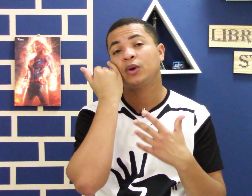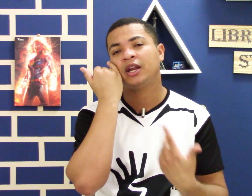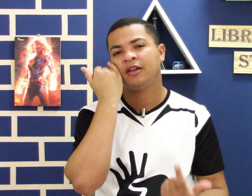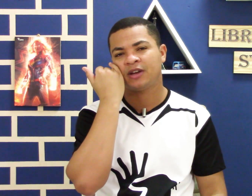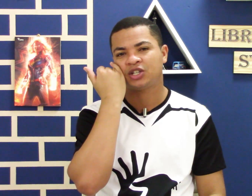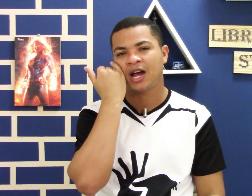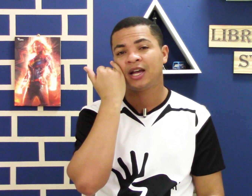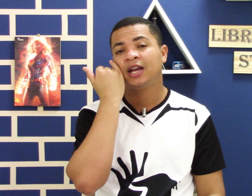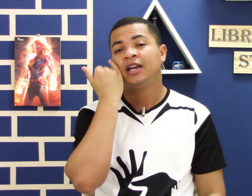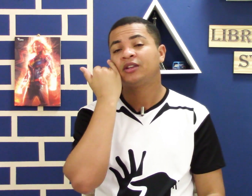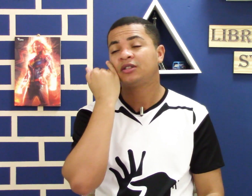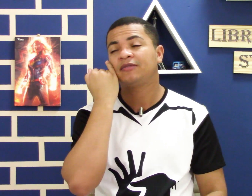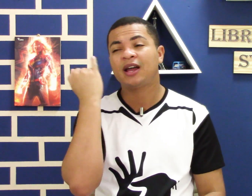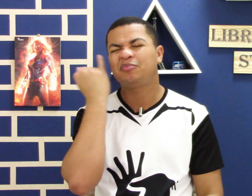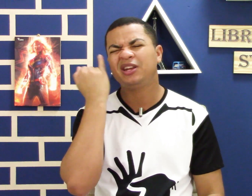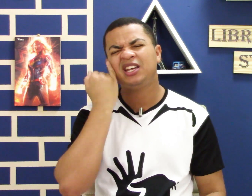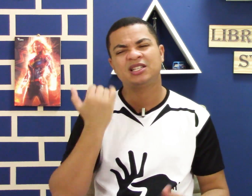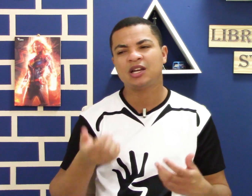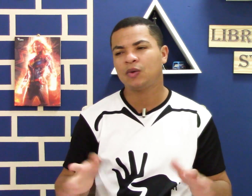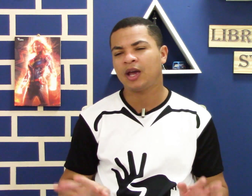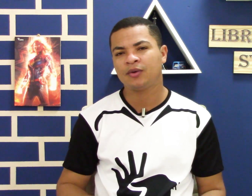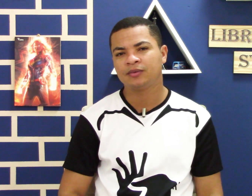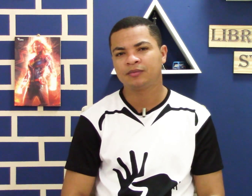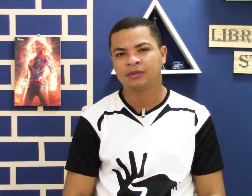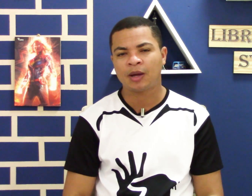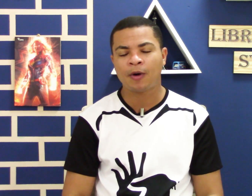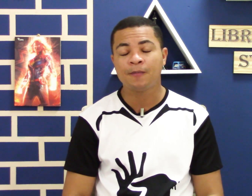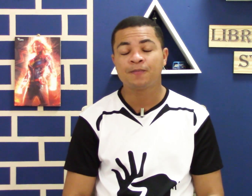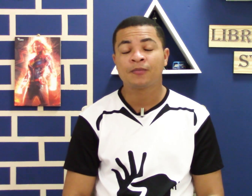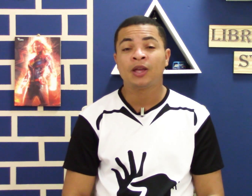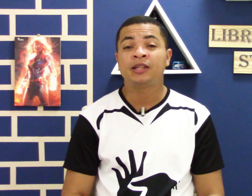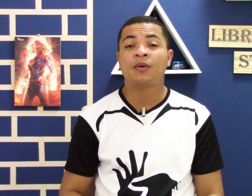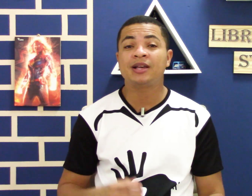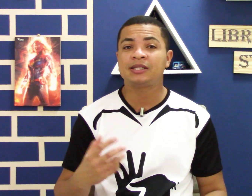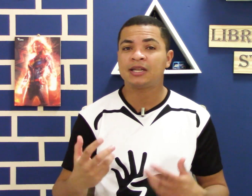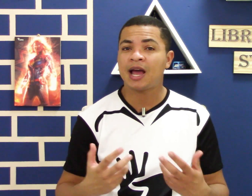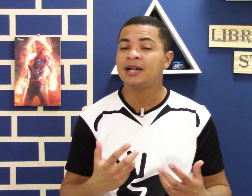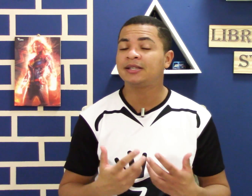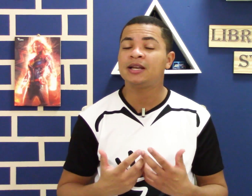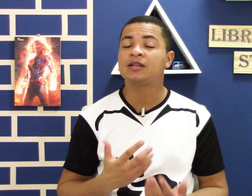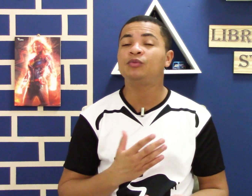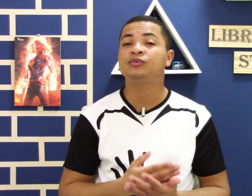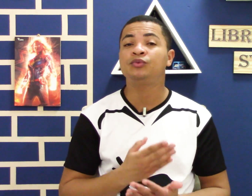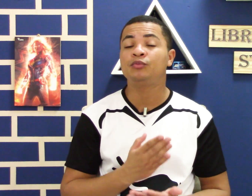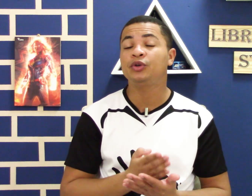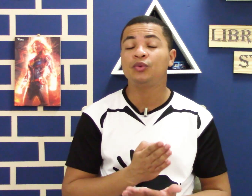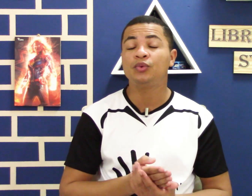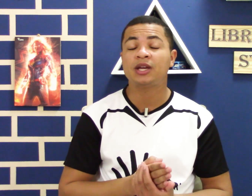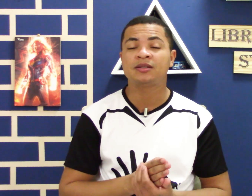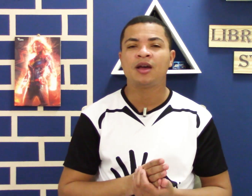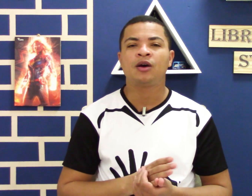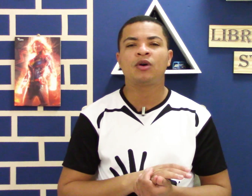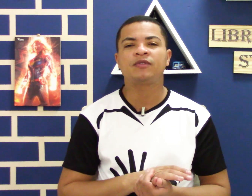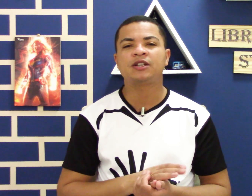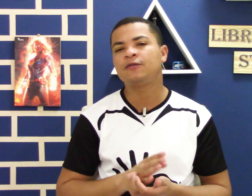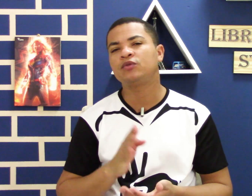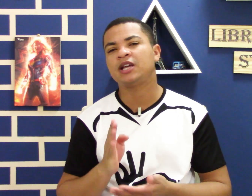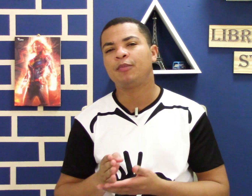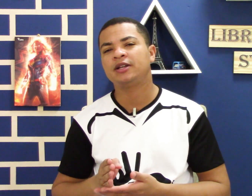querer viajar. Então você fala, preguiça, não quero. Tá bom? Então esses sinais, eles são muito, muito úteis quando você for usar, por